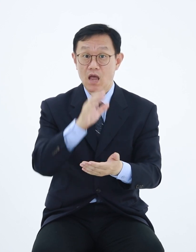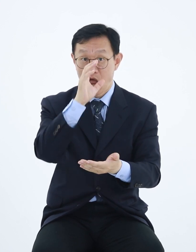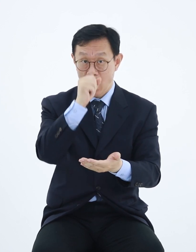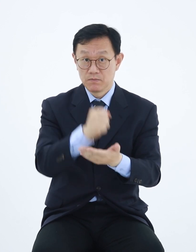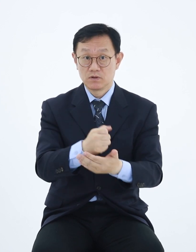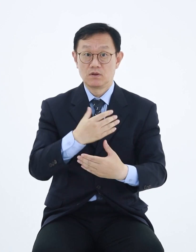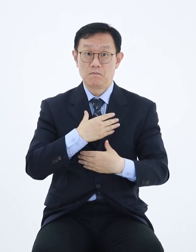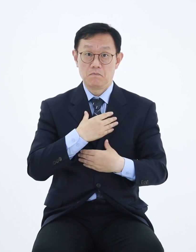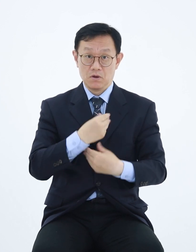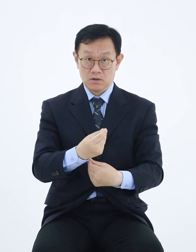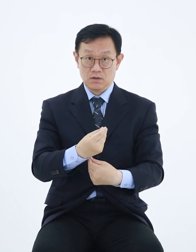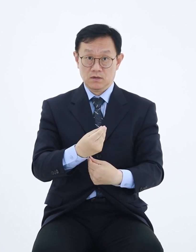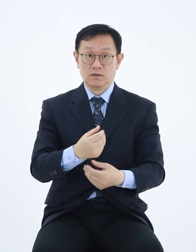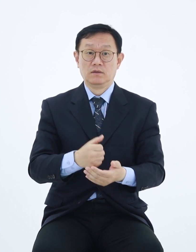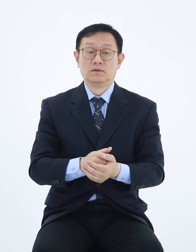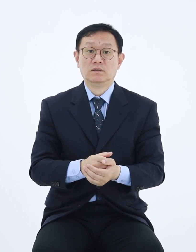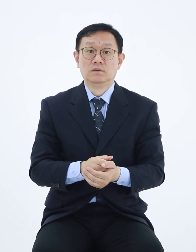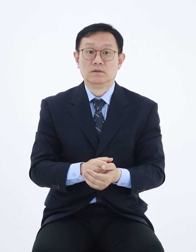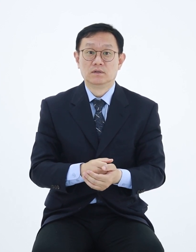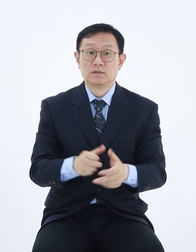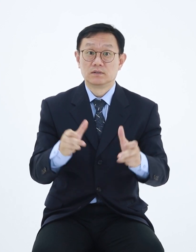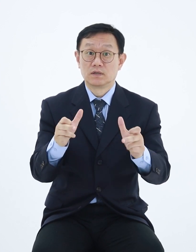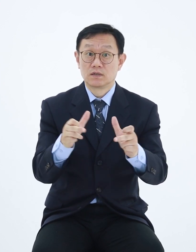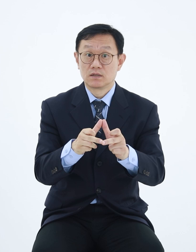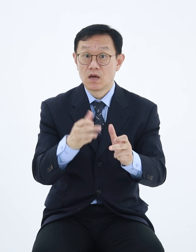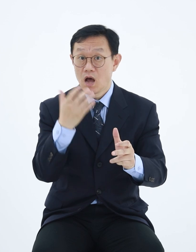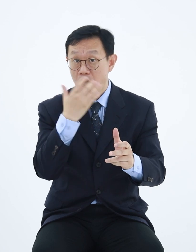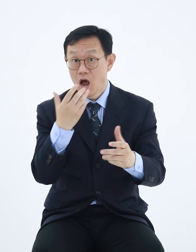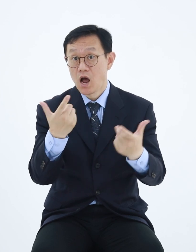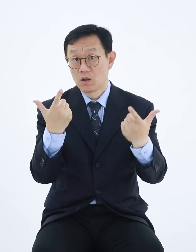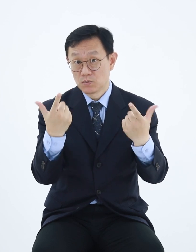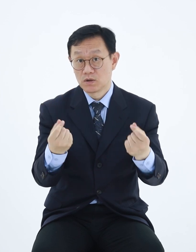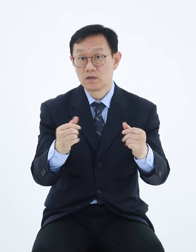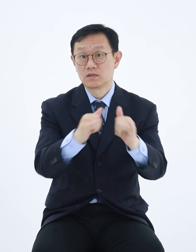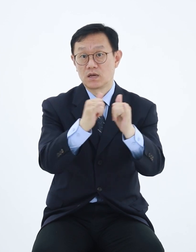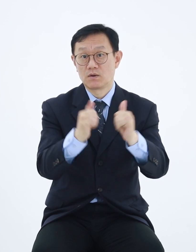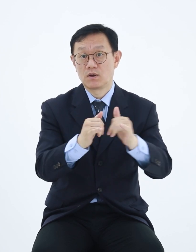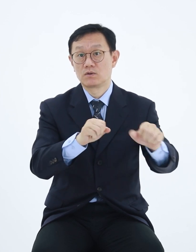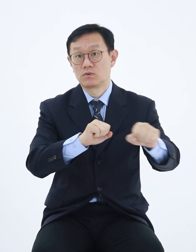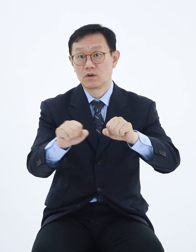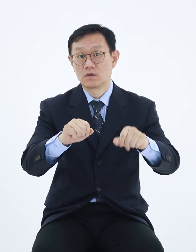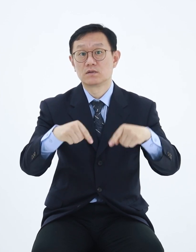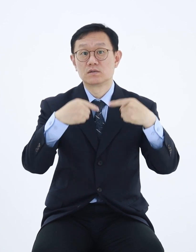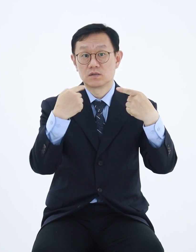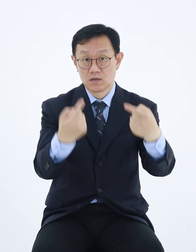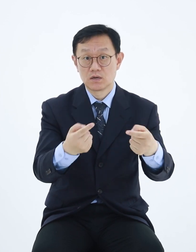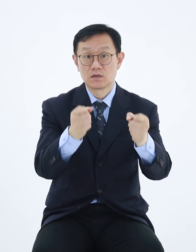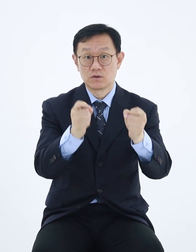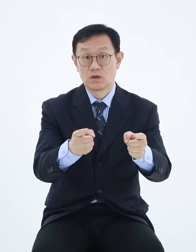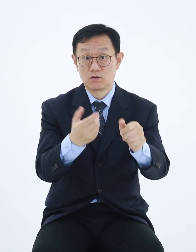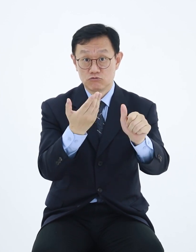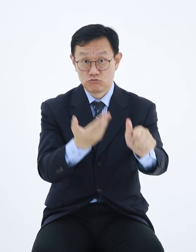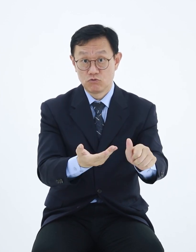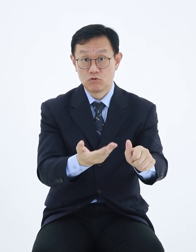합리적인 편의. 장애인들이 비장애인들과 동등하게 사회활동에 참여할 수 있는 기회를 제공하는 중요한